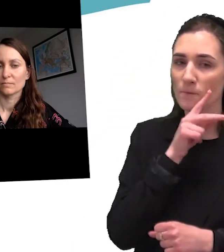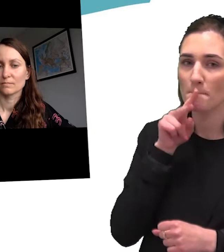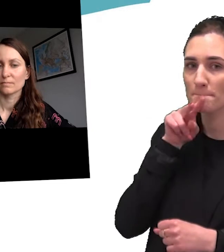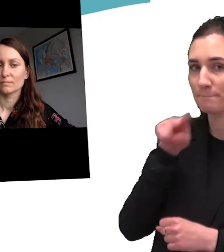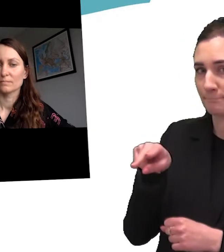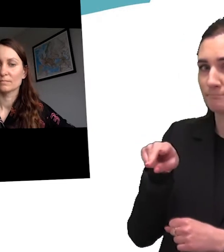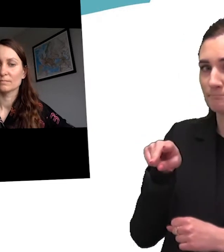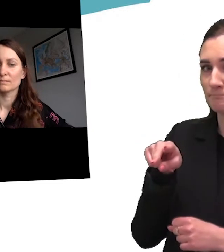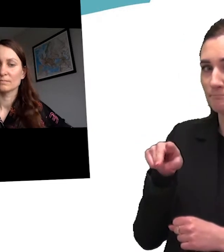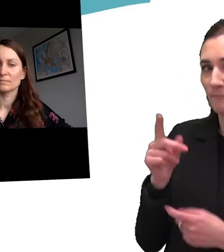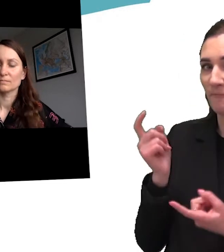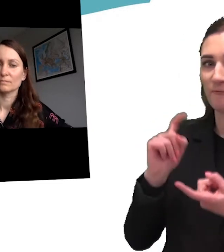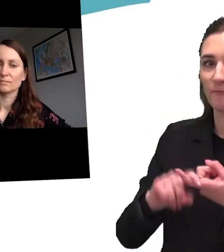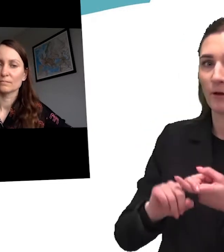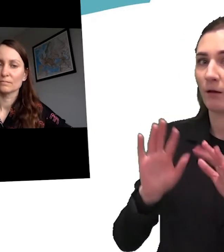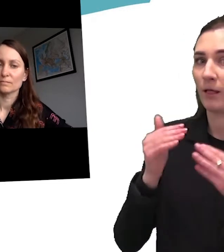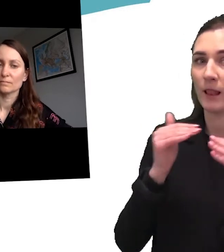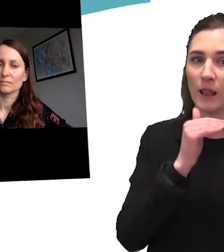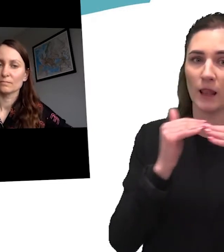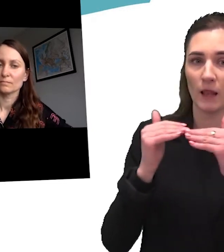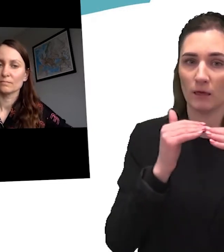bet labai nuo tėvų priklauso,